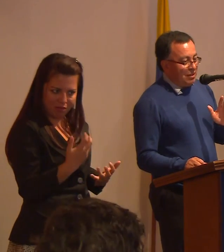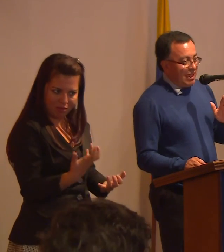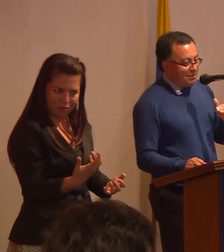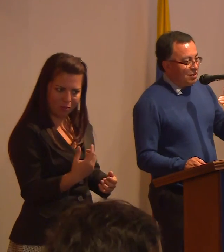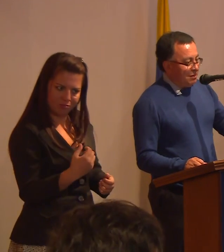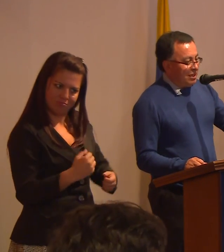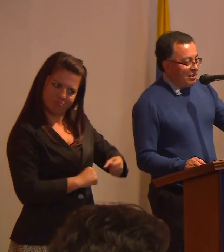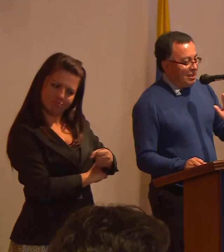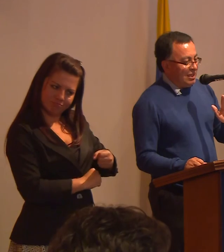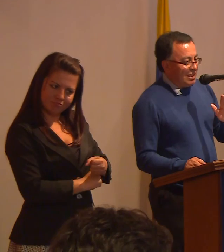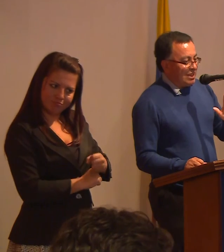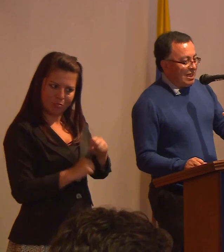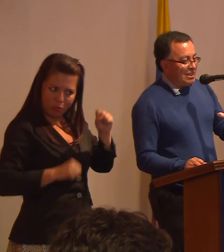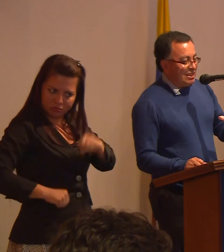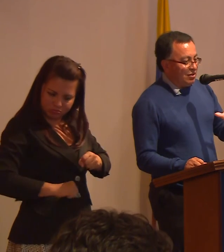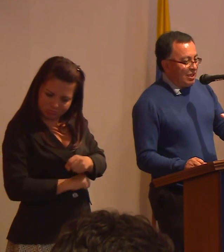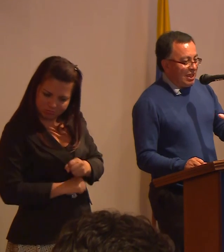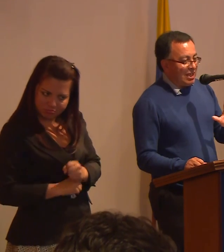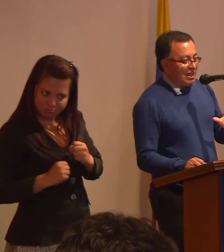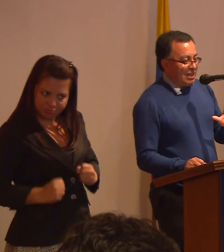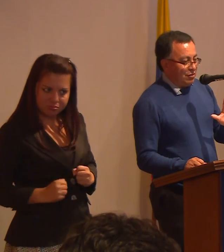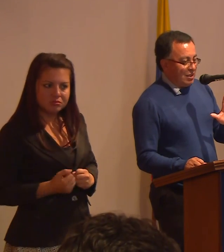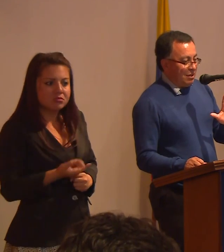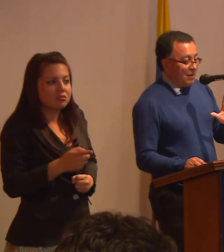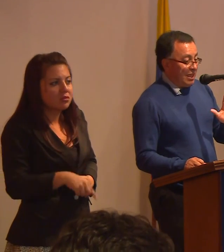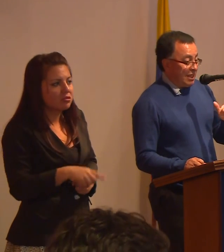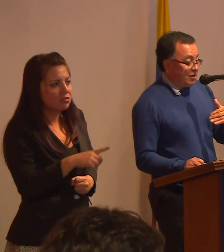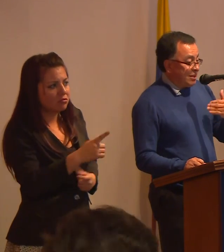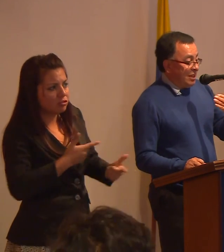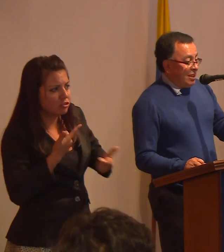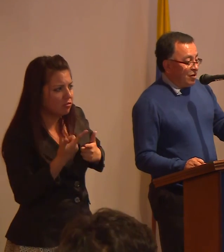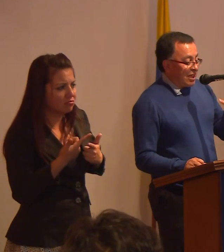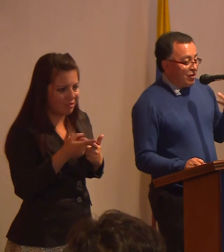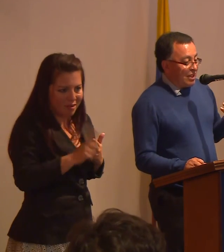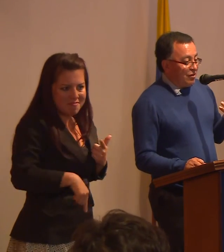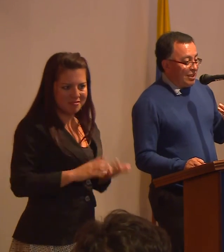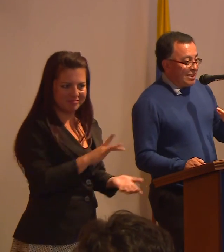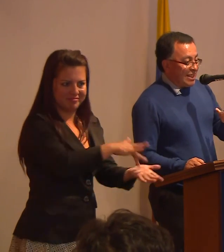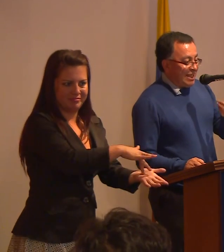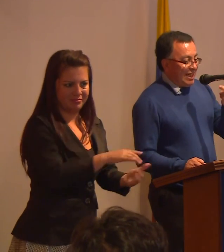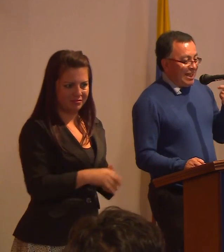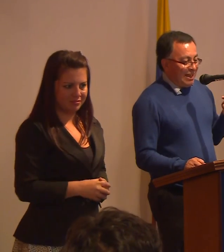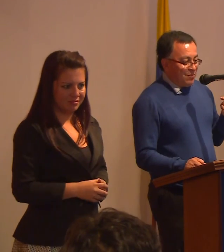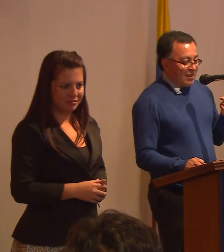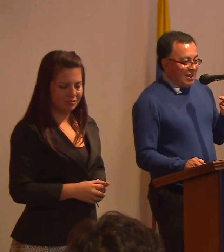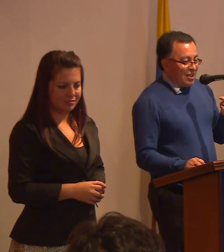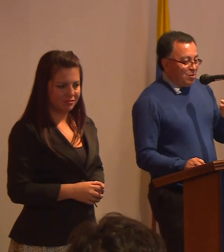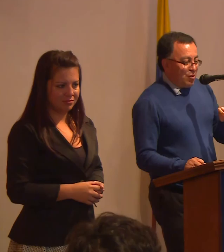nuestras posibilidades, pero también estar allí donde haya que luchar y pelear. Entonces, lo que creo que no hay es que,